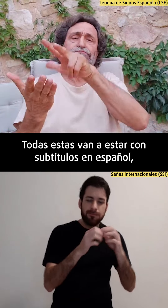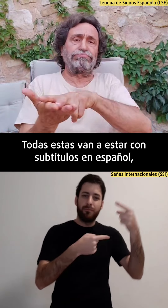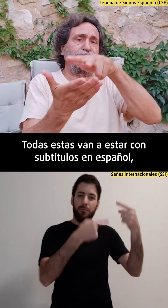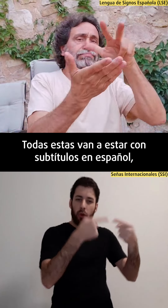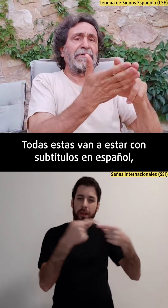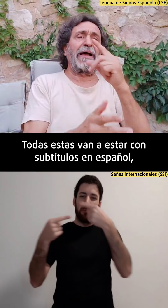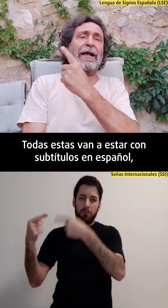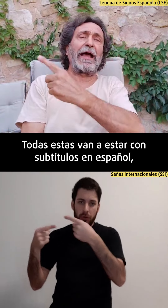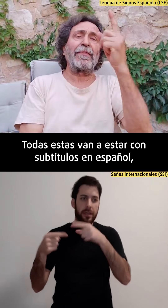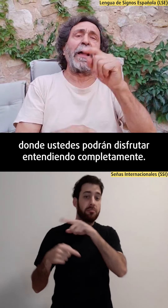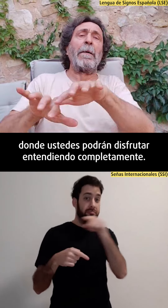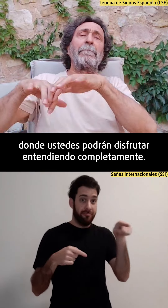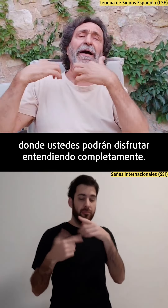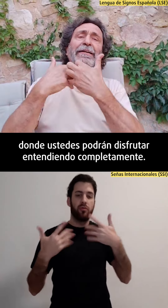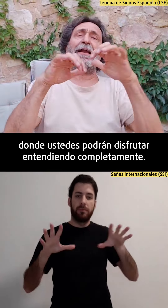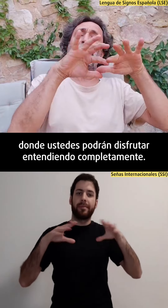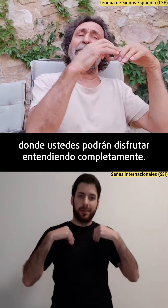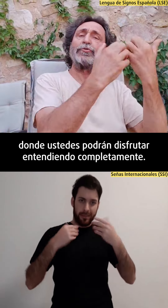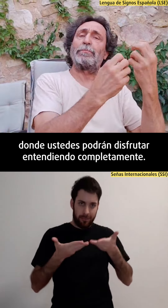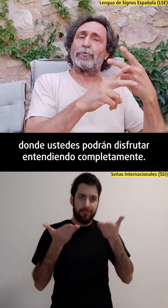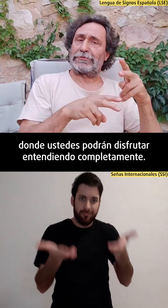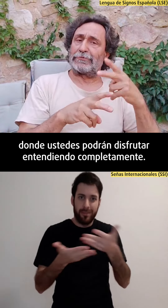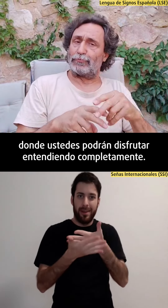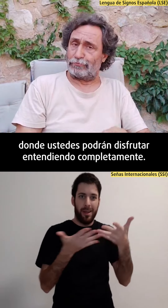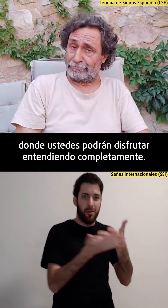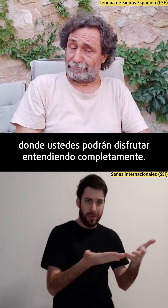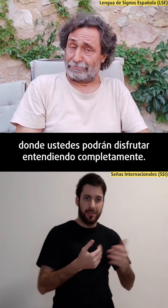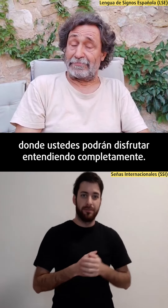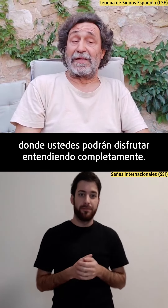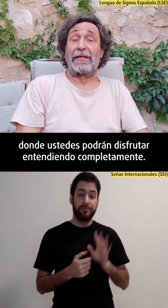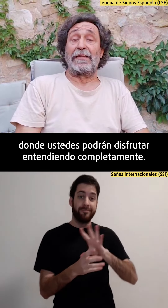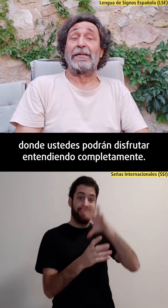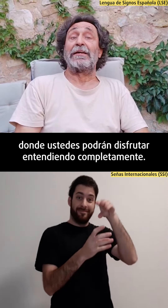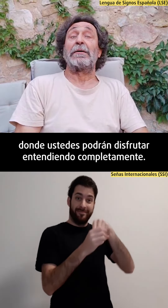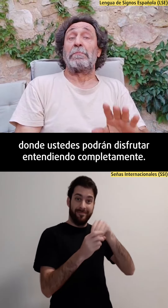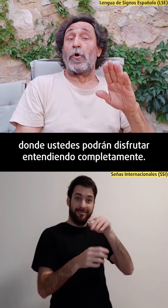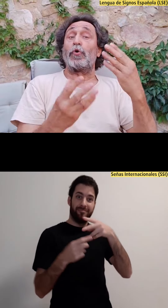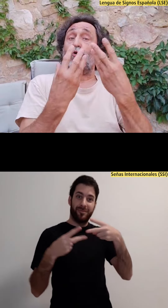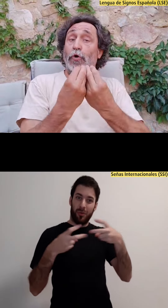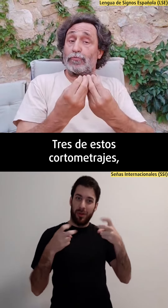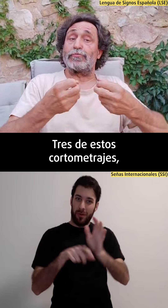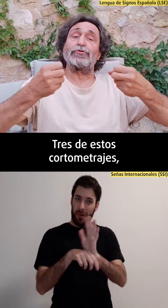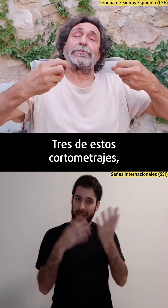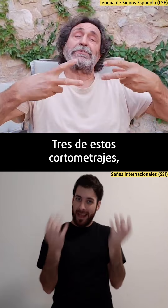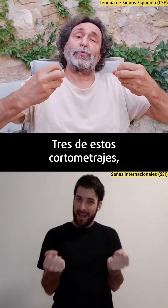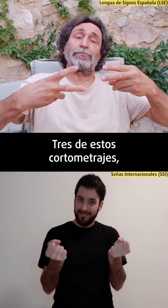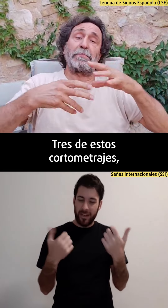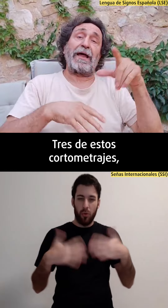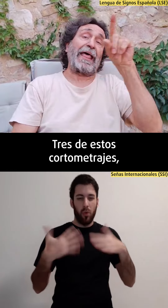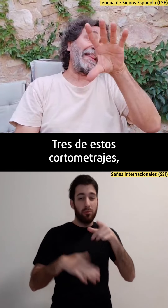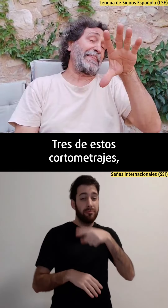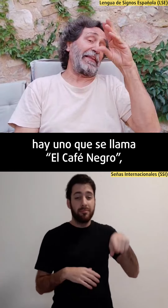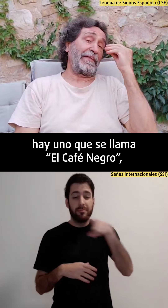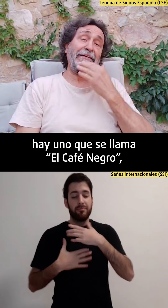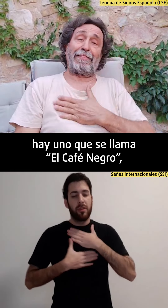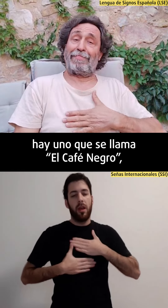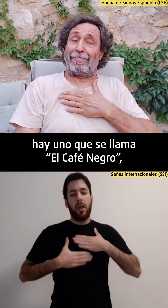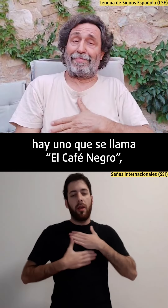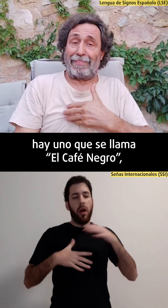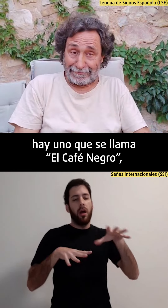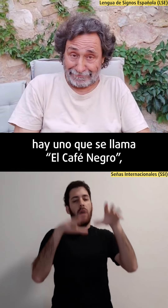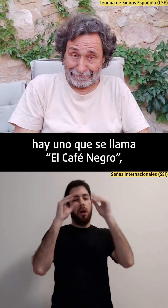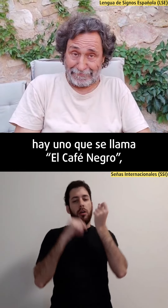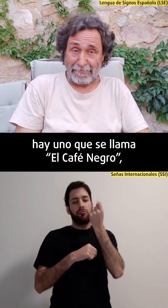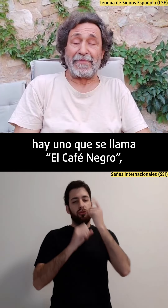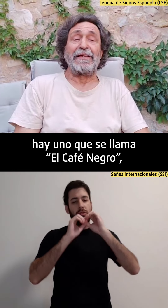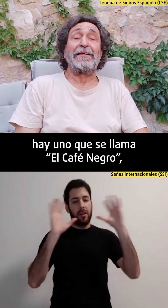subtítulos en español donde ustedes podrán disfrutar entendiendo completa mente tres de estos cortometrajes hay uno que se